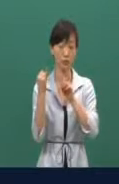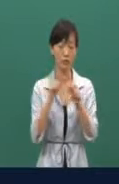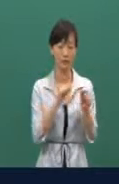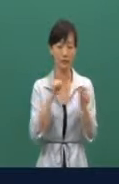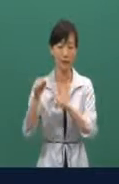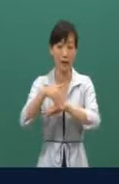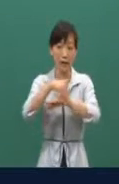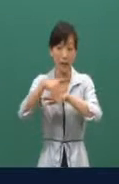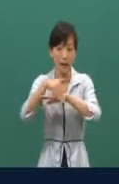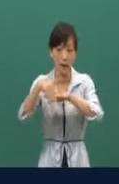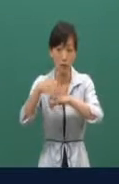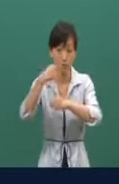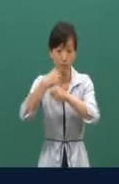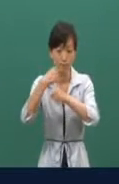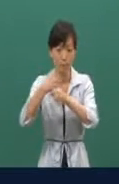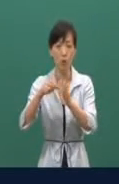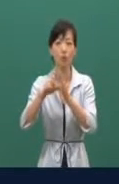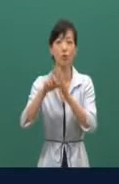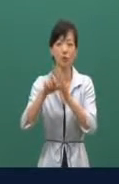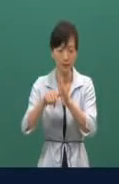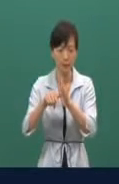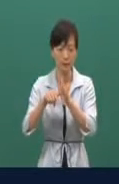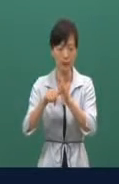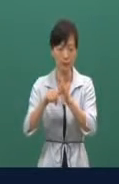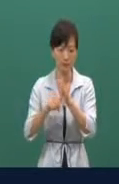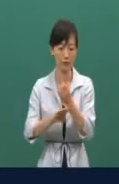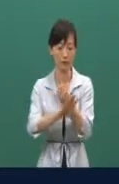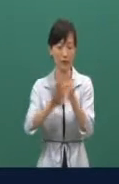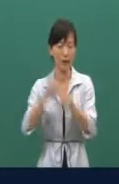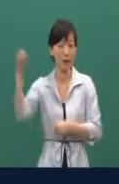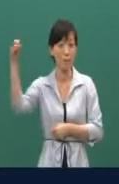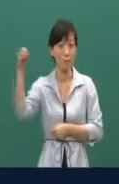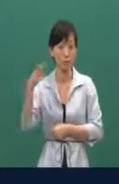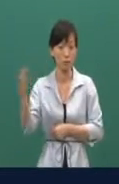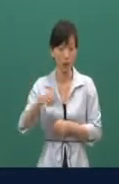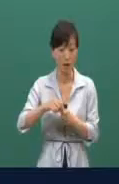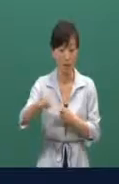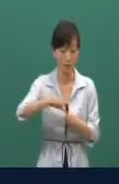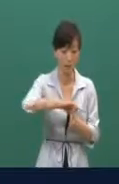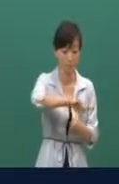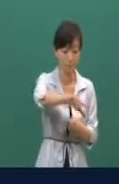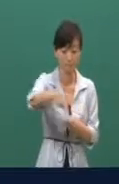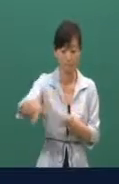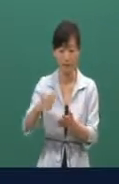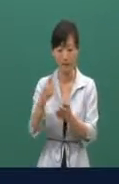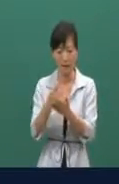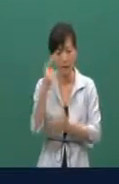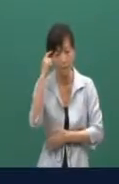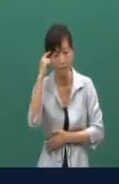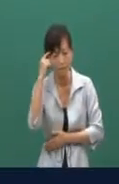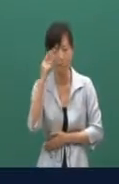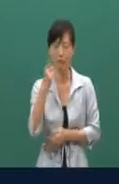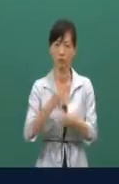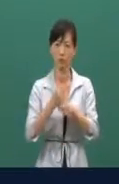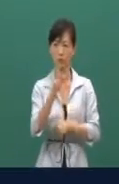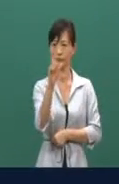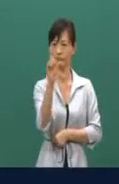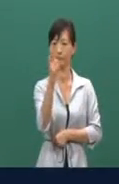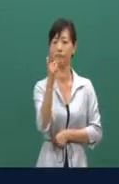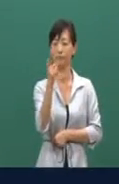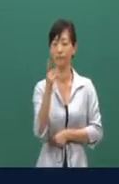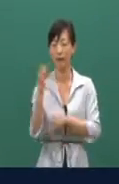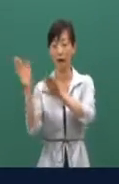避難計画の作成について、足立知事は、原発からの距離だけでなく、